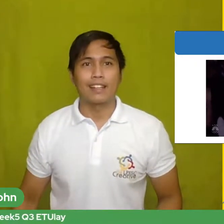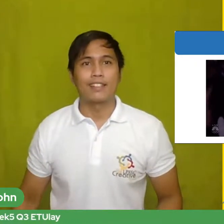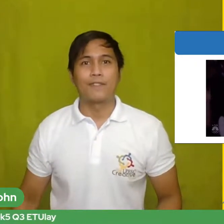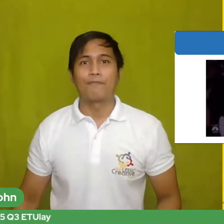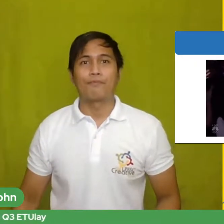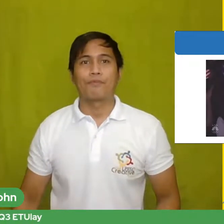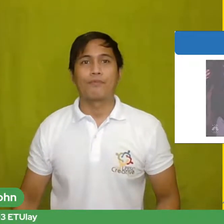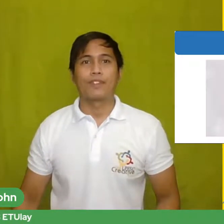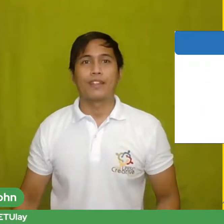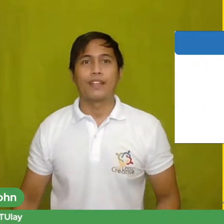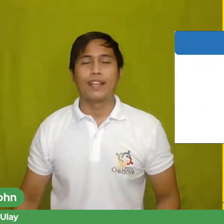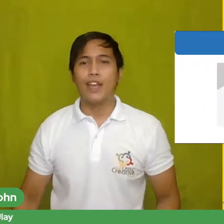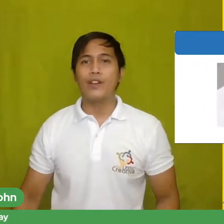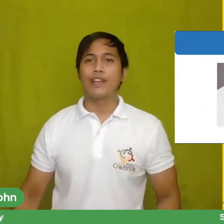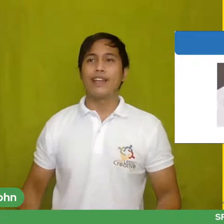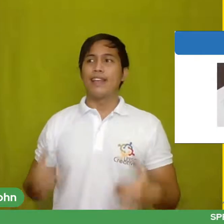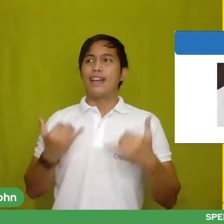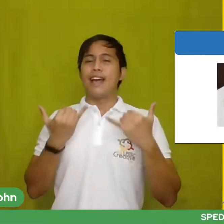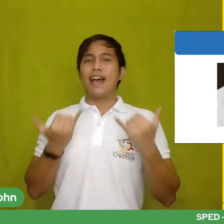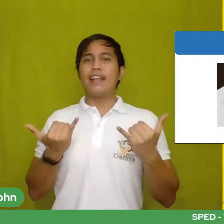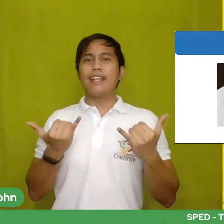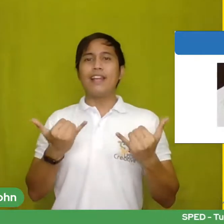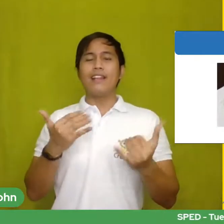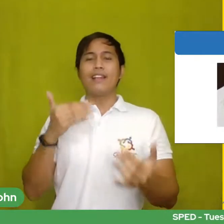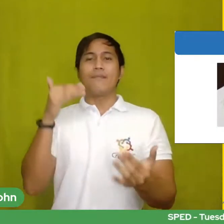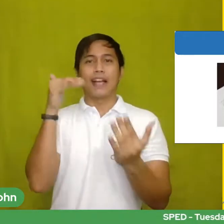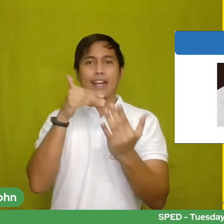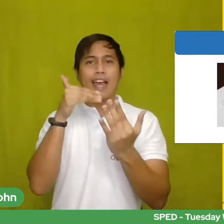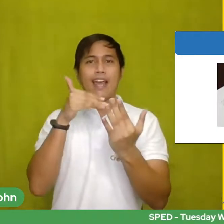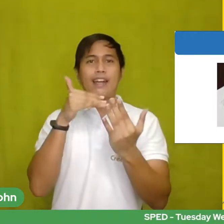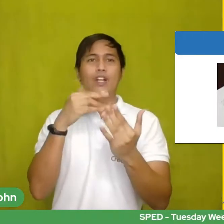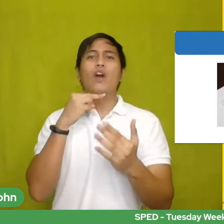Next. Ngayon, ating pag-aralan